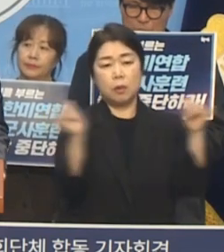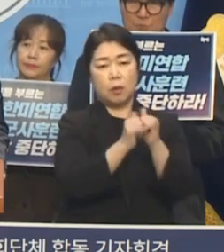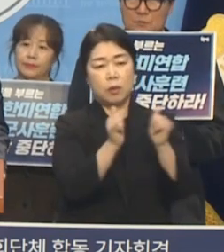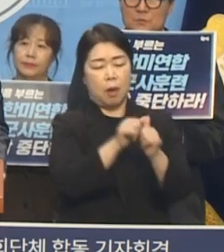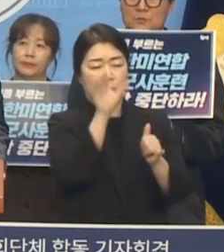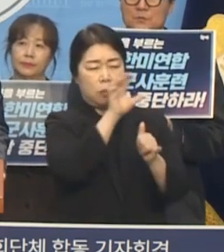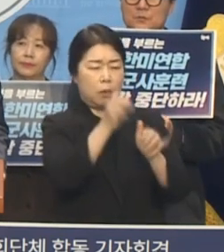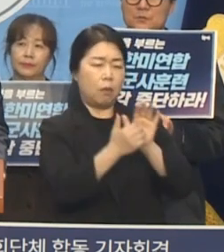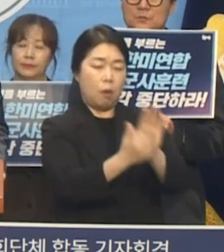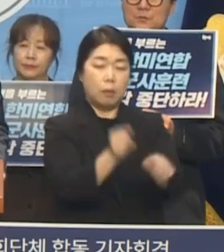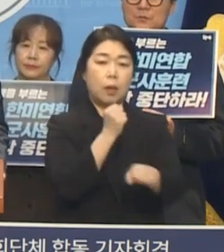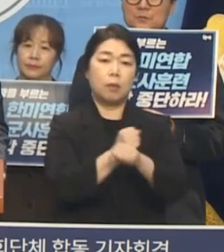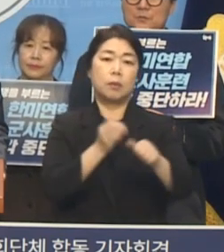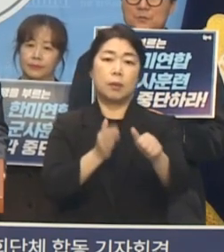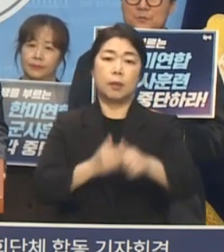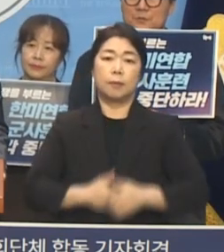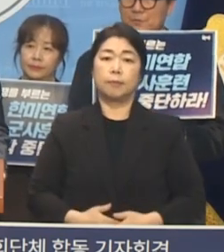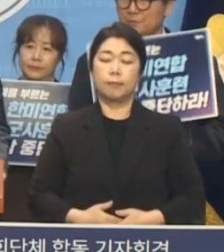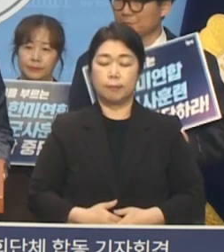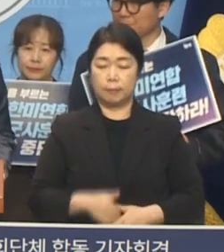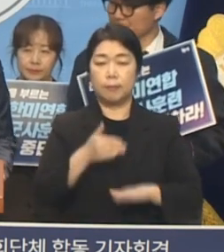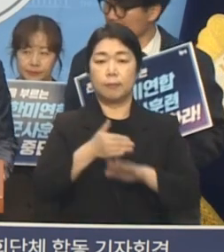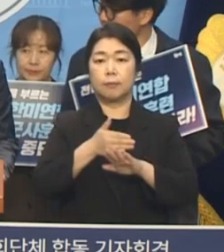전쟁훈련을 거부합시다. 감사합니다.